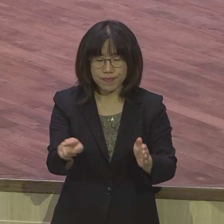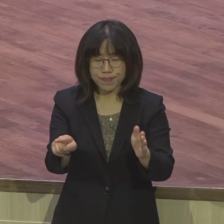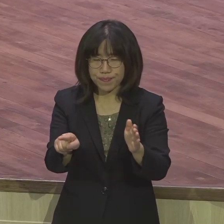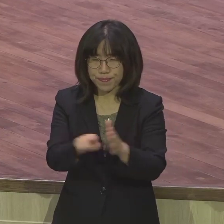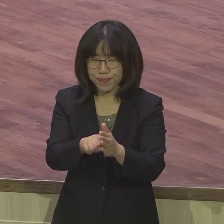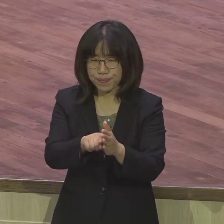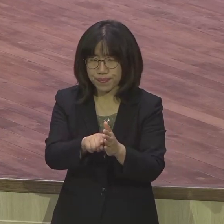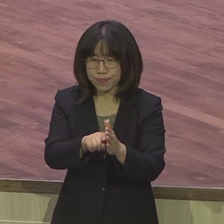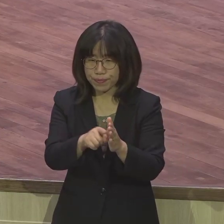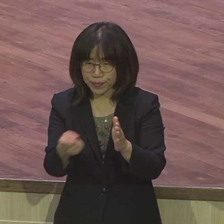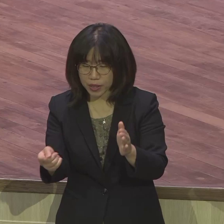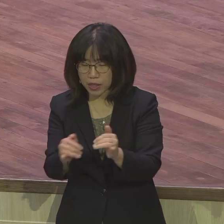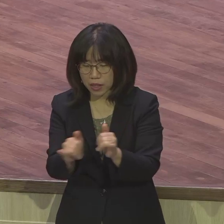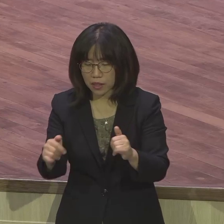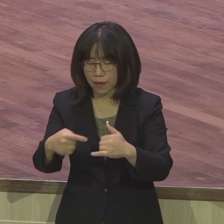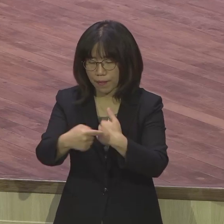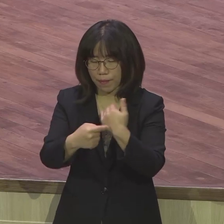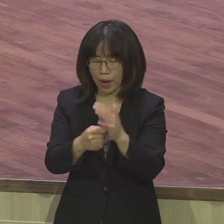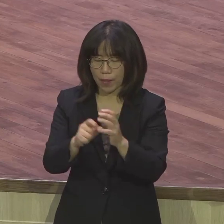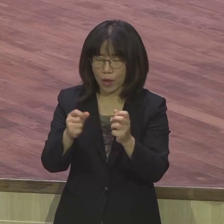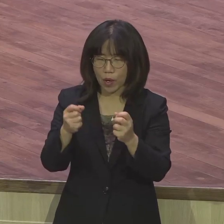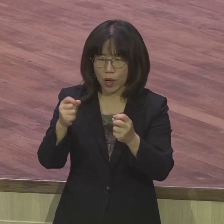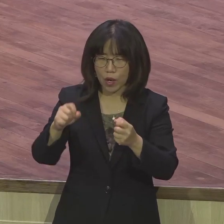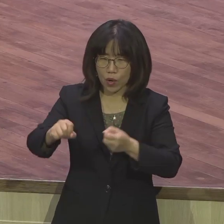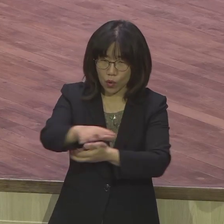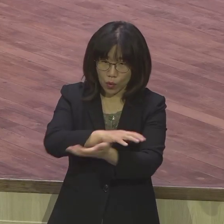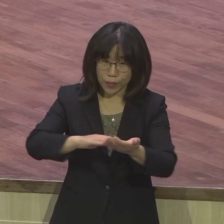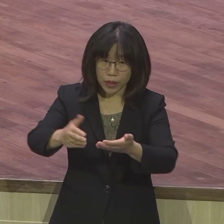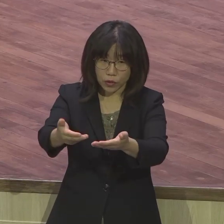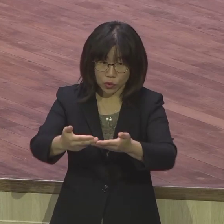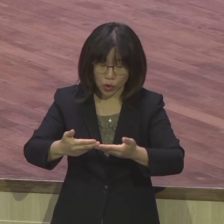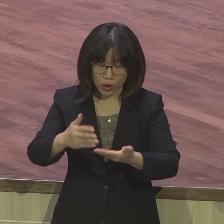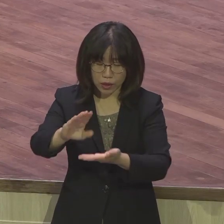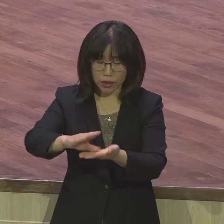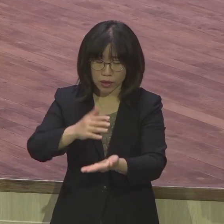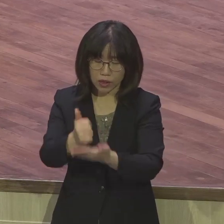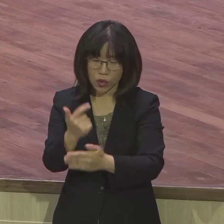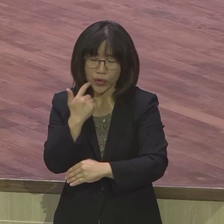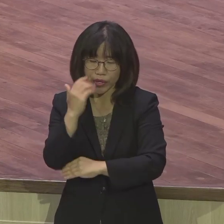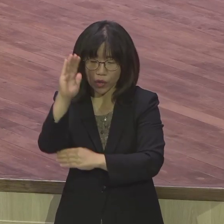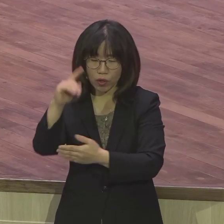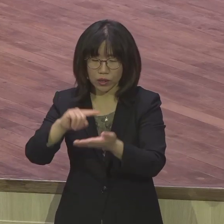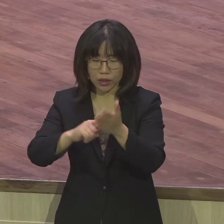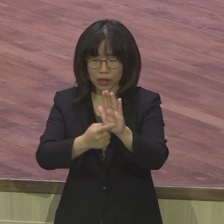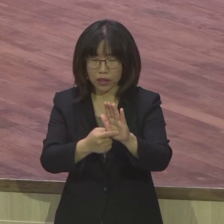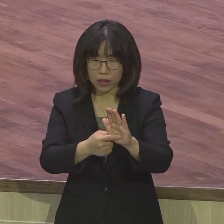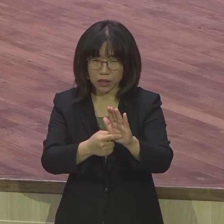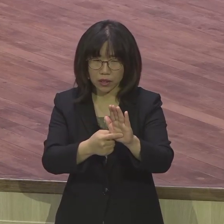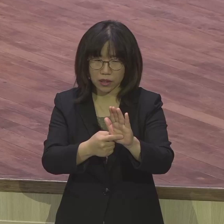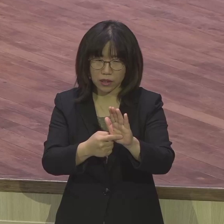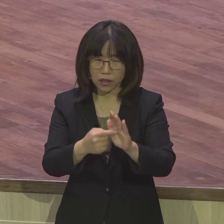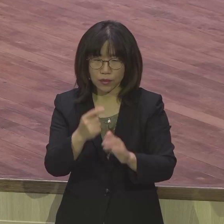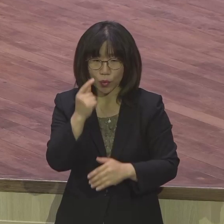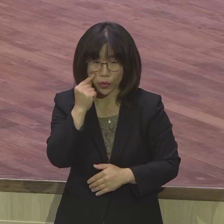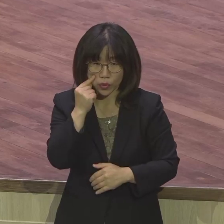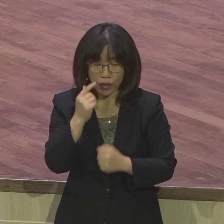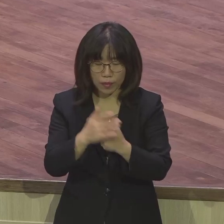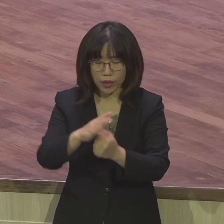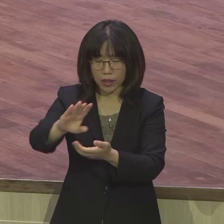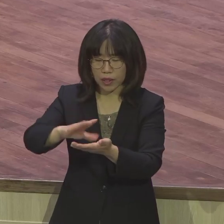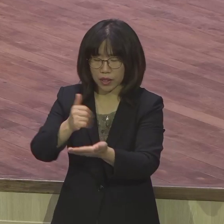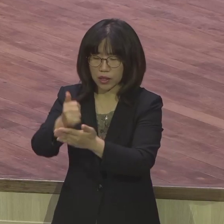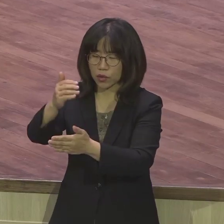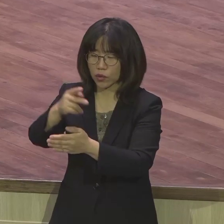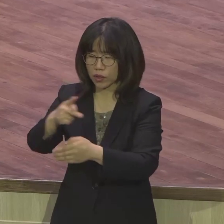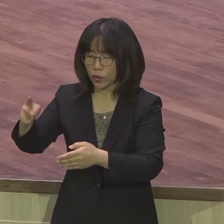하여 그리스도의 영광의 복음의 광채가 비치지 못하게 함이니 그리스도는 하나님의 형상이라.